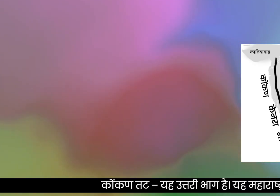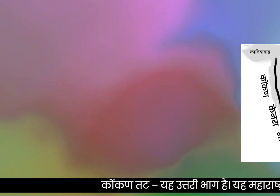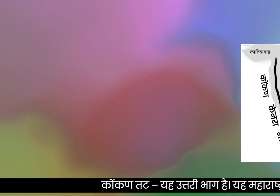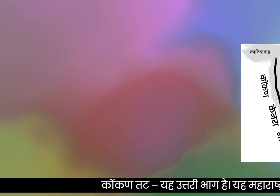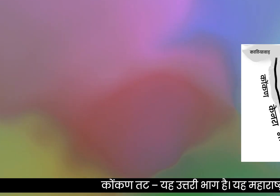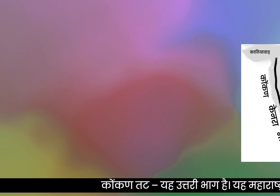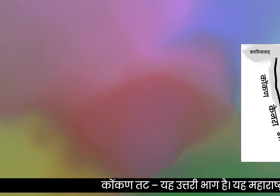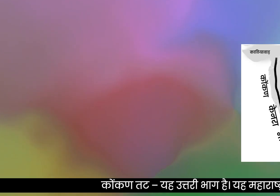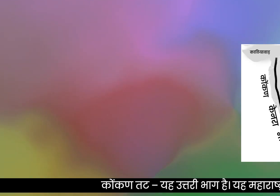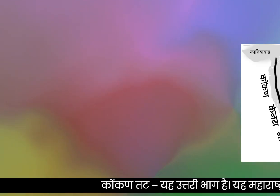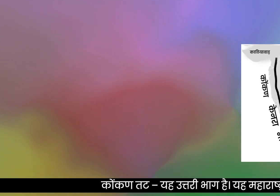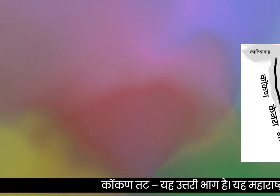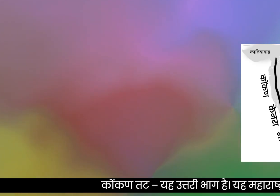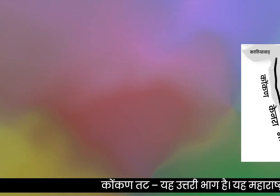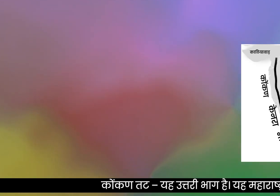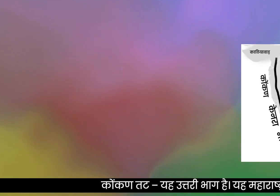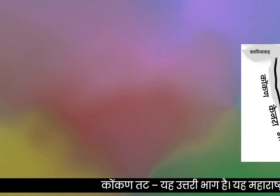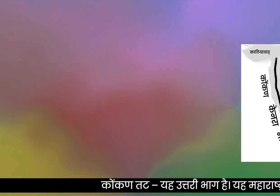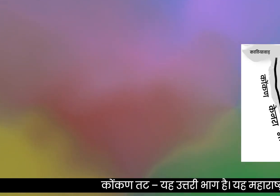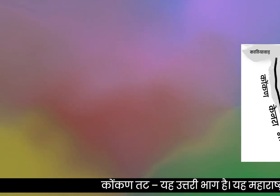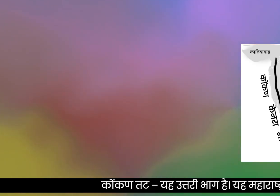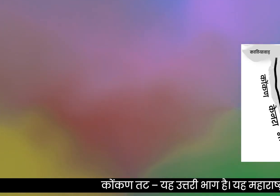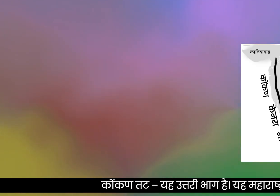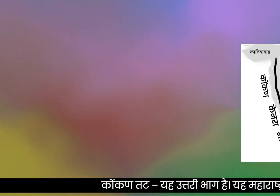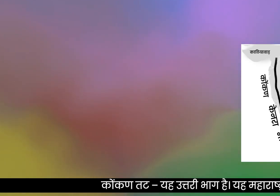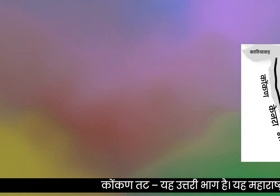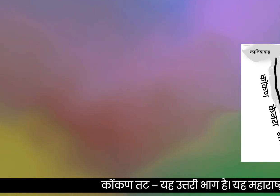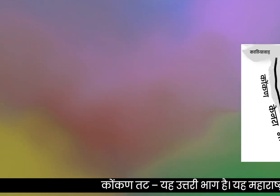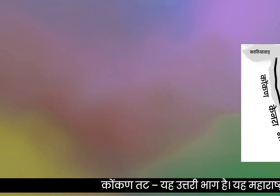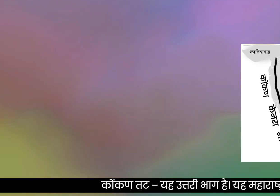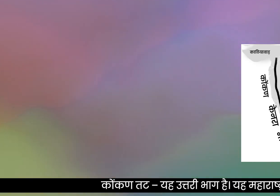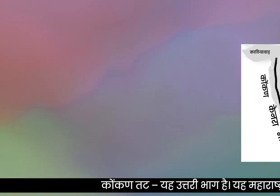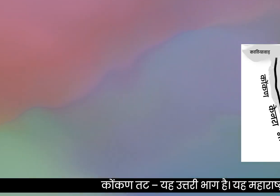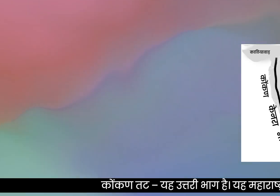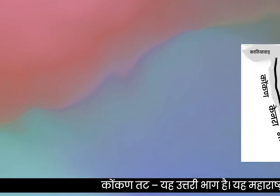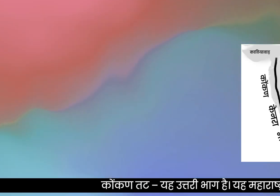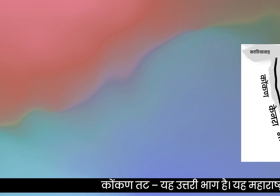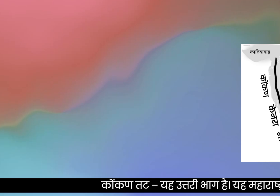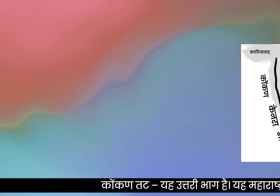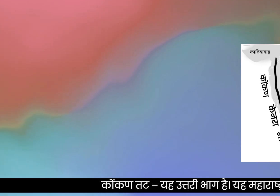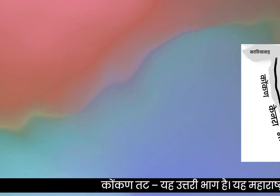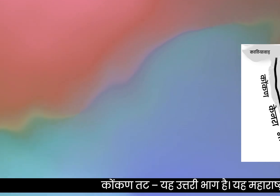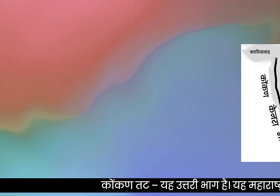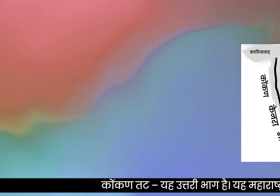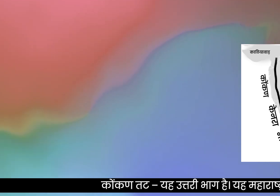कोंकण तट यह उत्तरी भाग है। यह महाराष्ट्र और गोवा के छूता है।